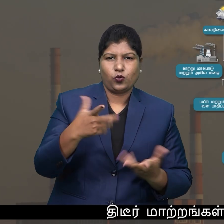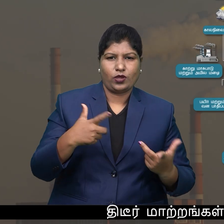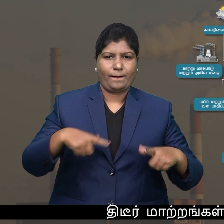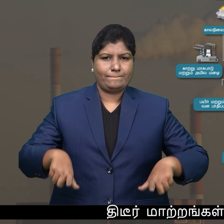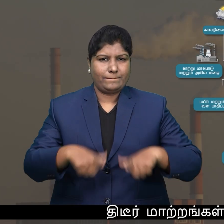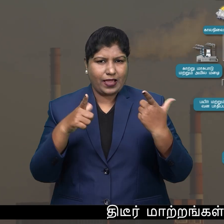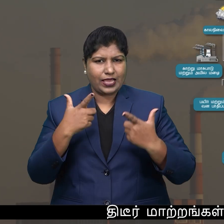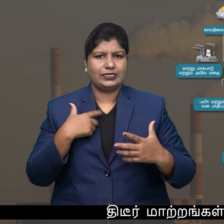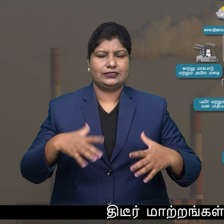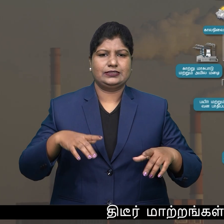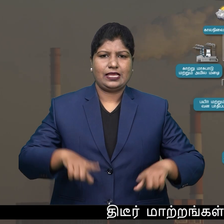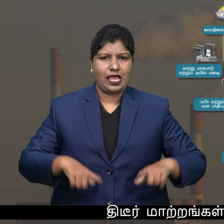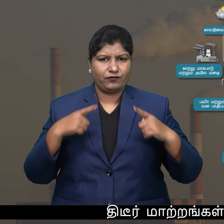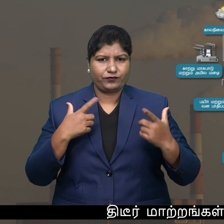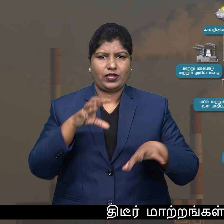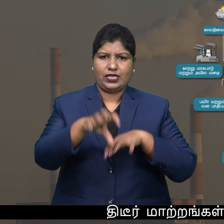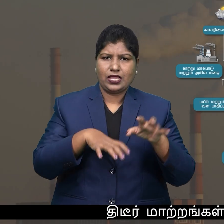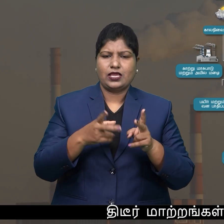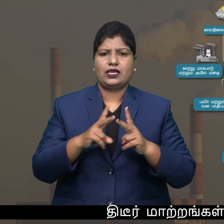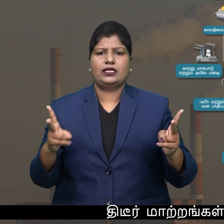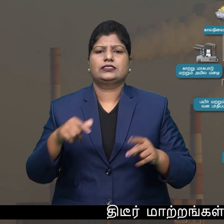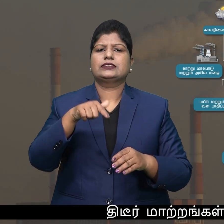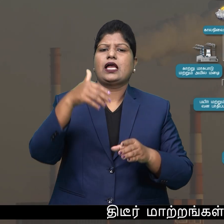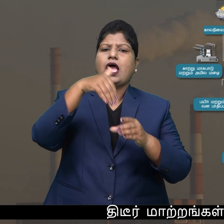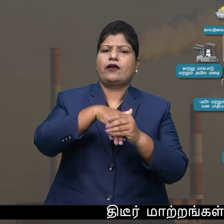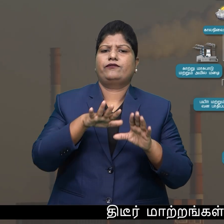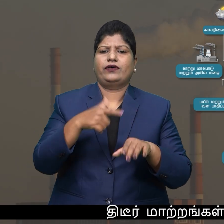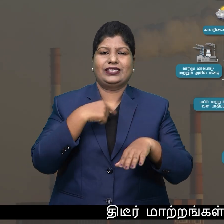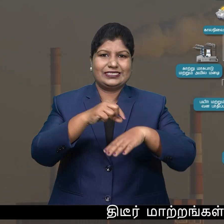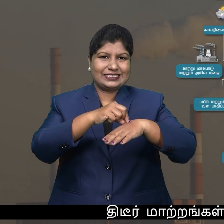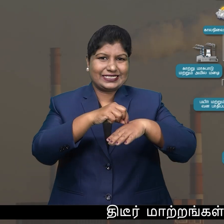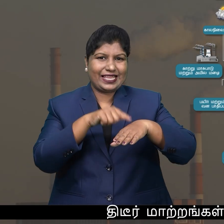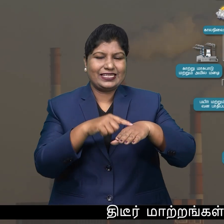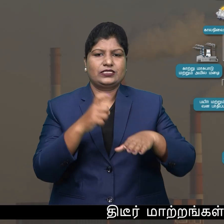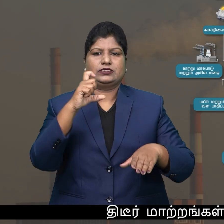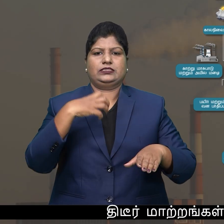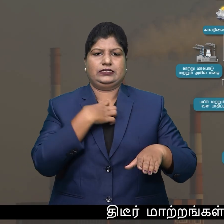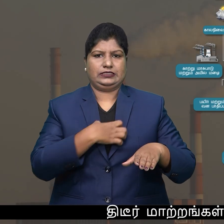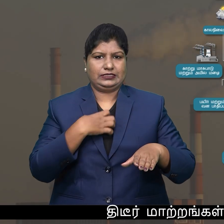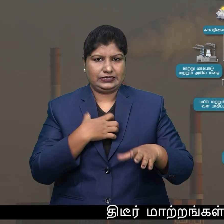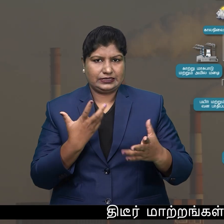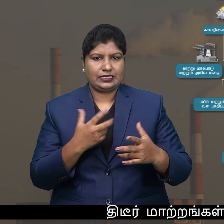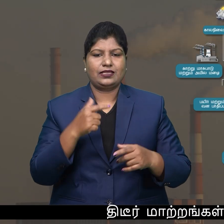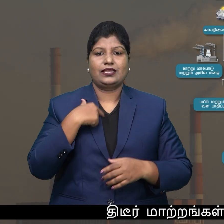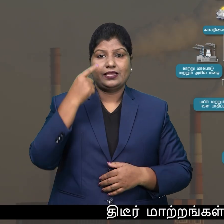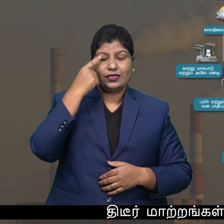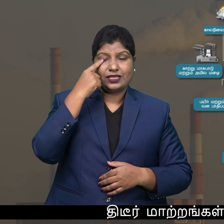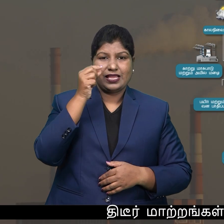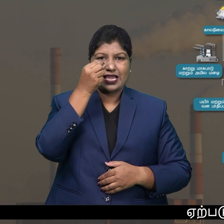இது தாவரங்கள் மற்றும் விலங்குகளின் வளர்ச்சி மற்றும் உடலியல் செயல்பாடுகளை பாதிக்கலாம். இதனால்